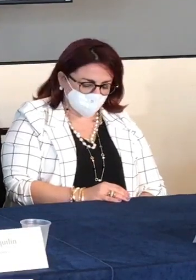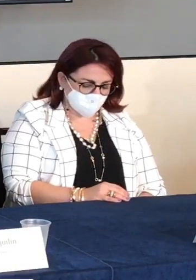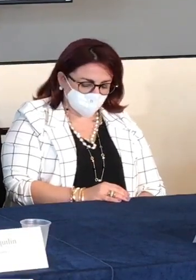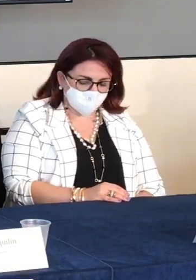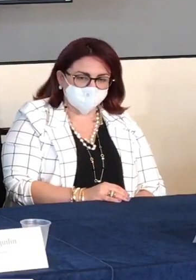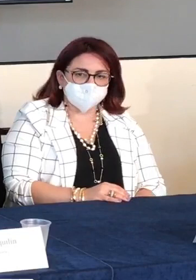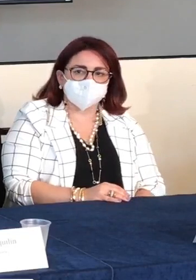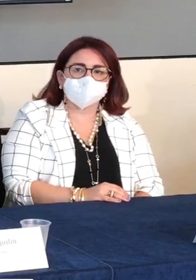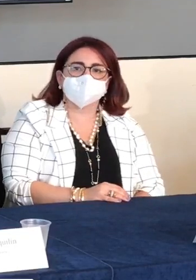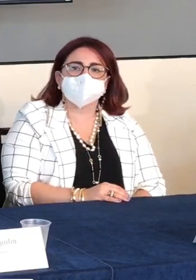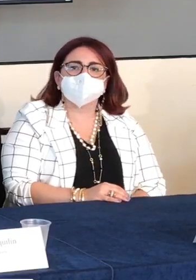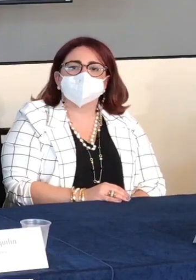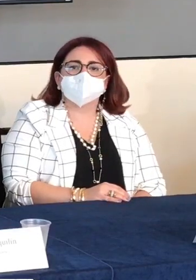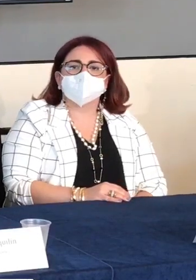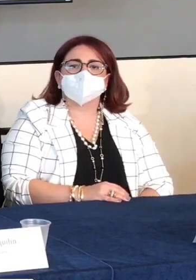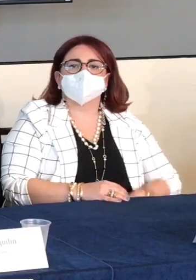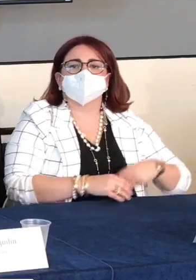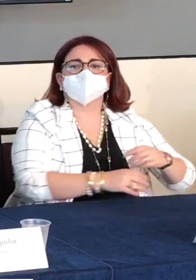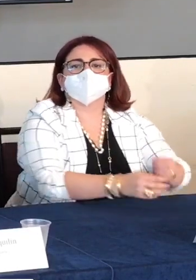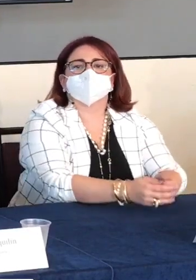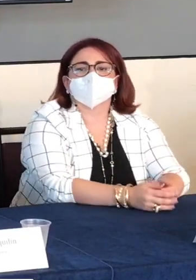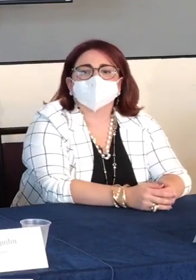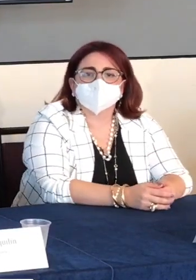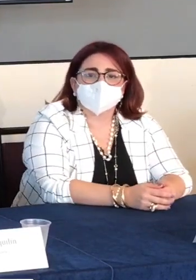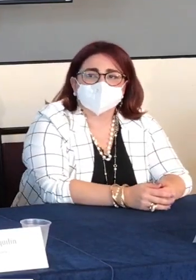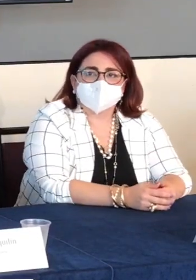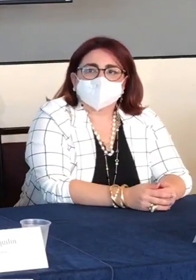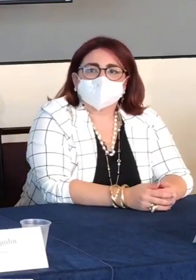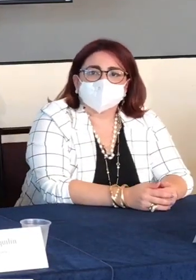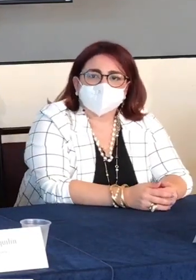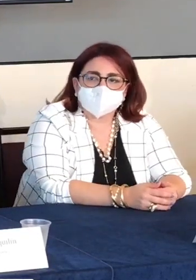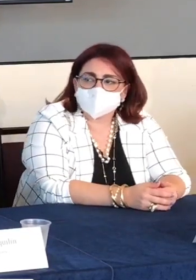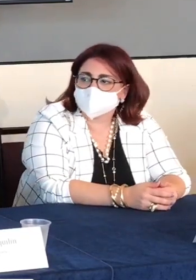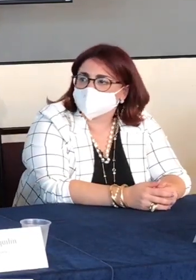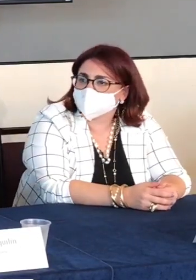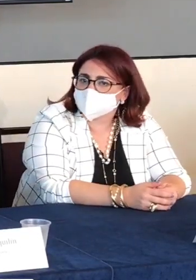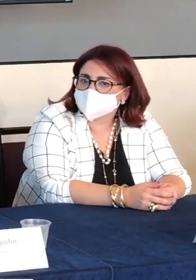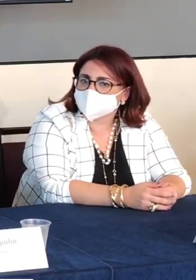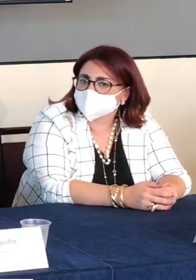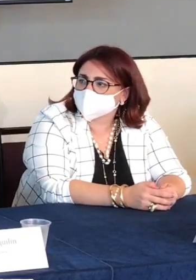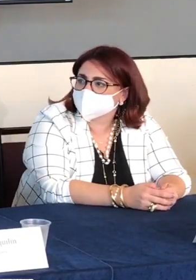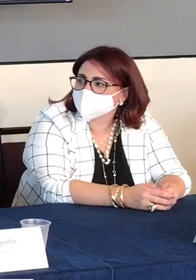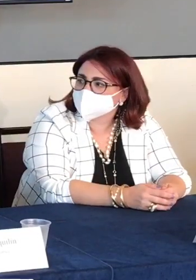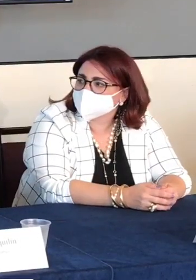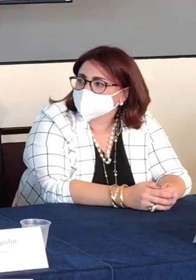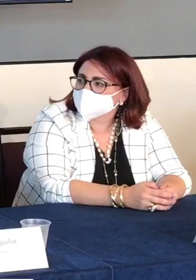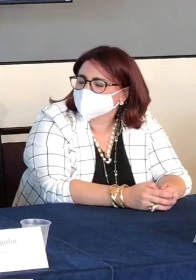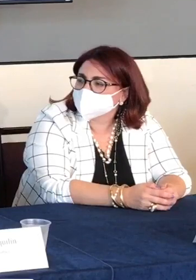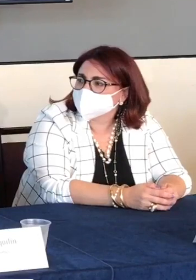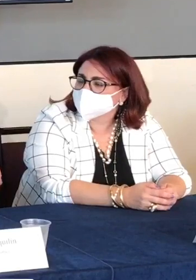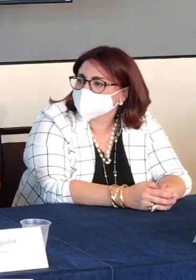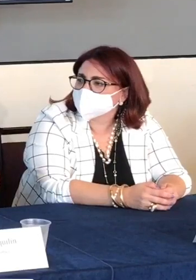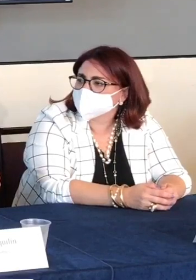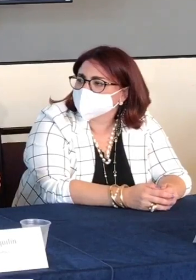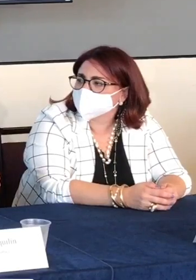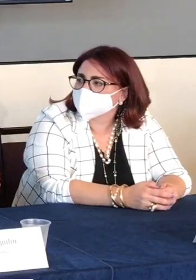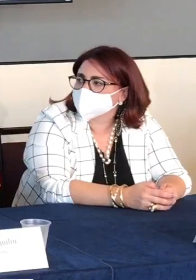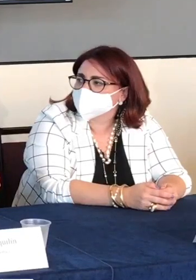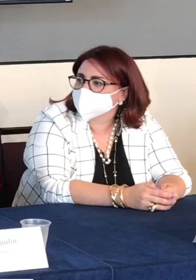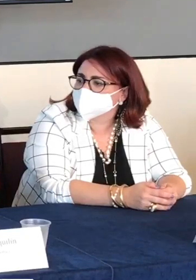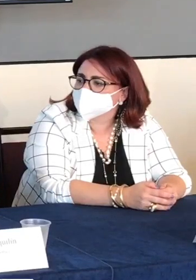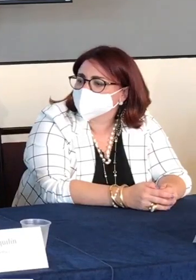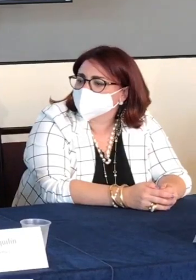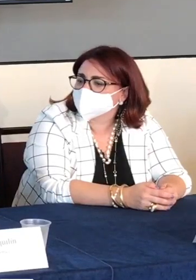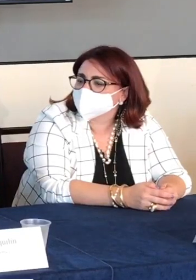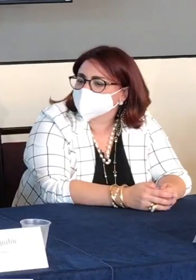caso del COVID, es importante mencionar que el COVID, la vacuna contra el COVID se desarrolla en medio de una